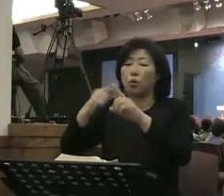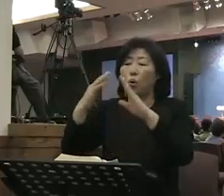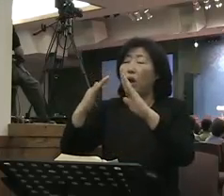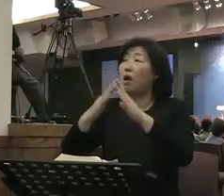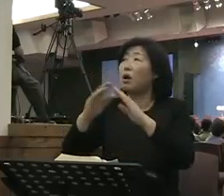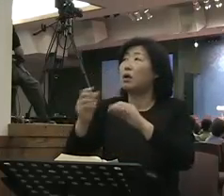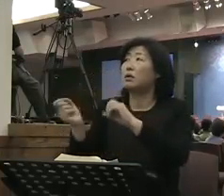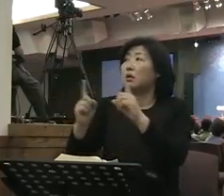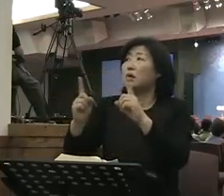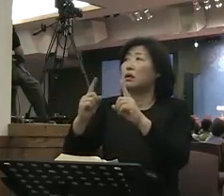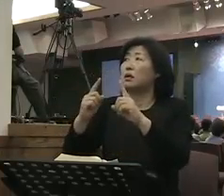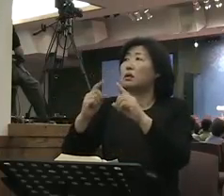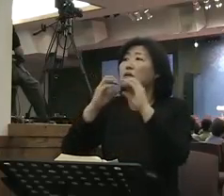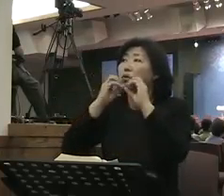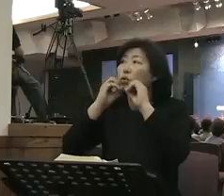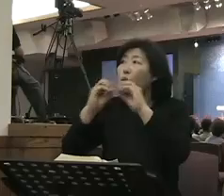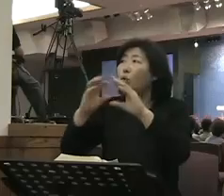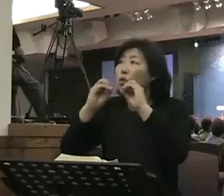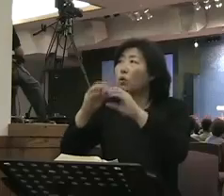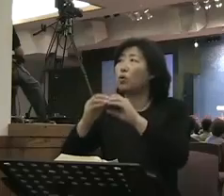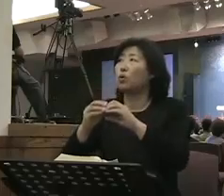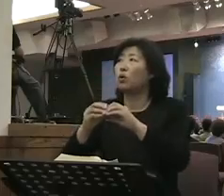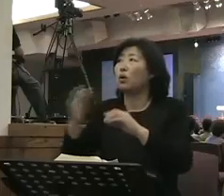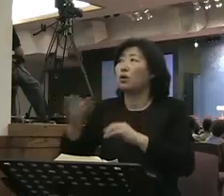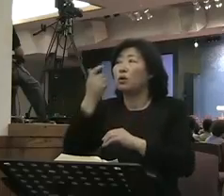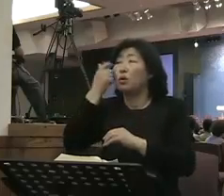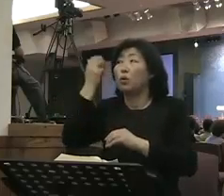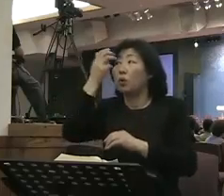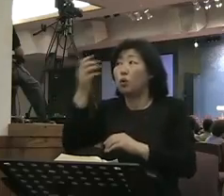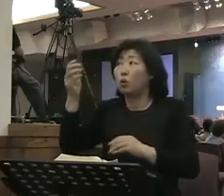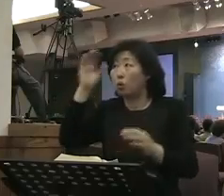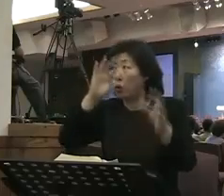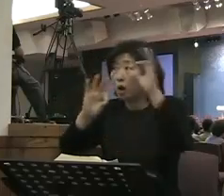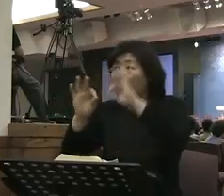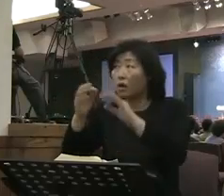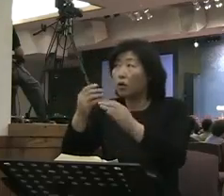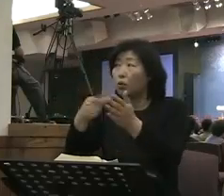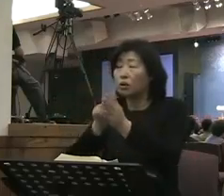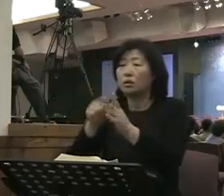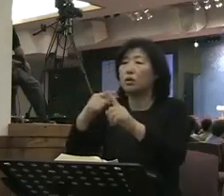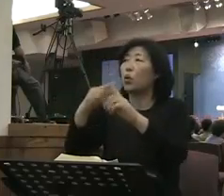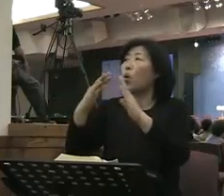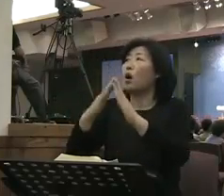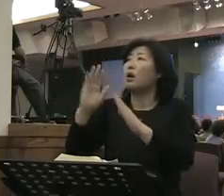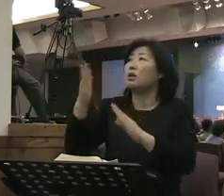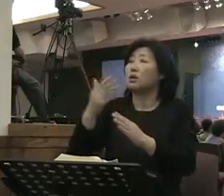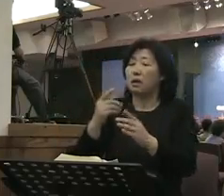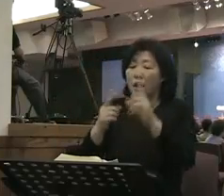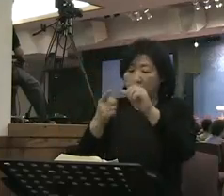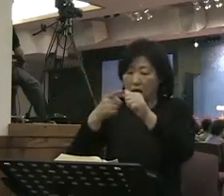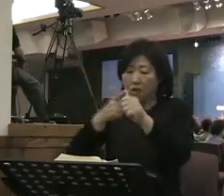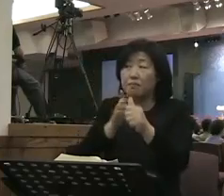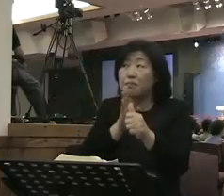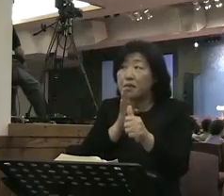살아서 전도하는, 영혼들을 구하는 교회가 되기 위해서는 한 가지 반드시 해야 될 일이